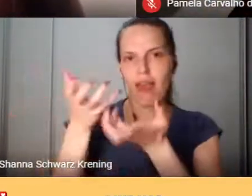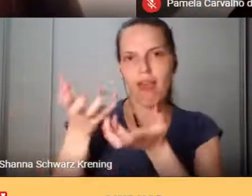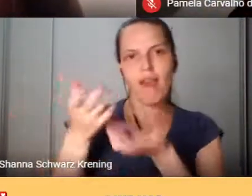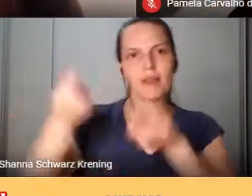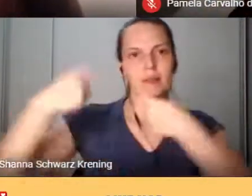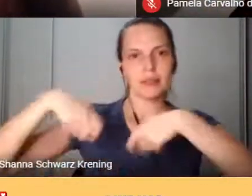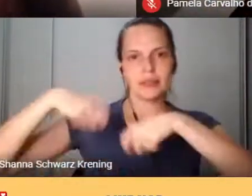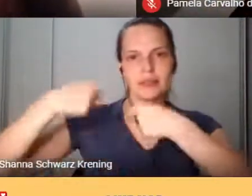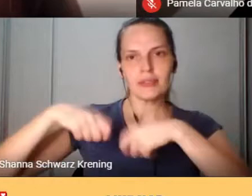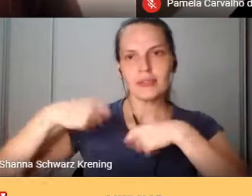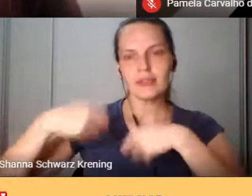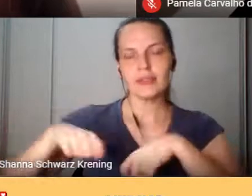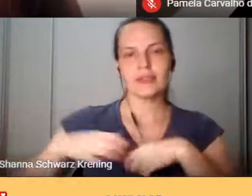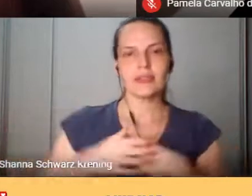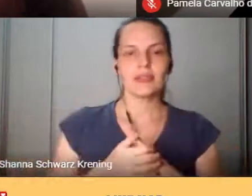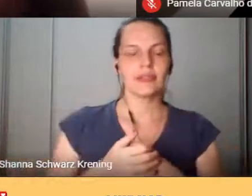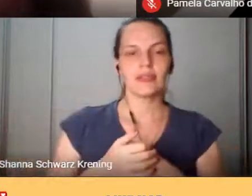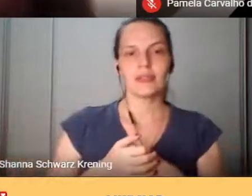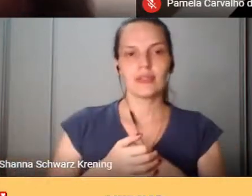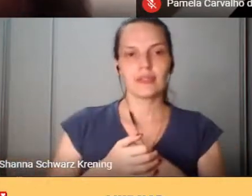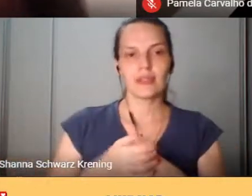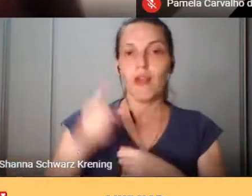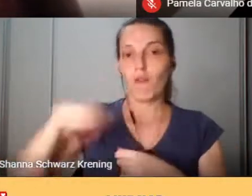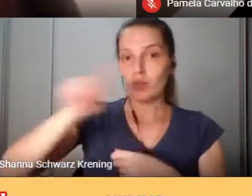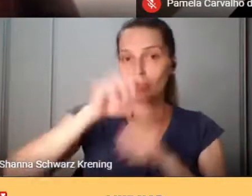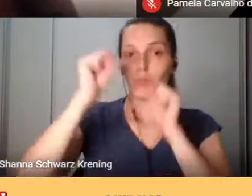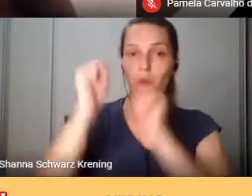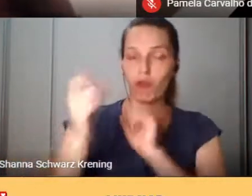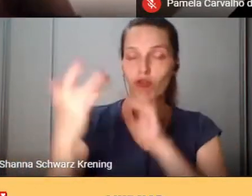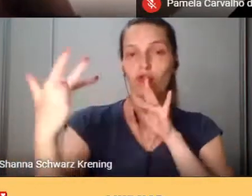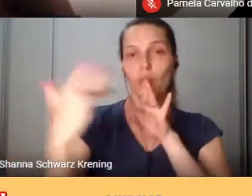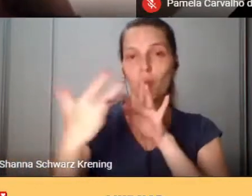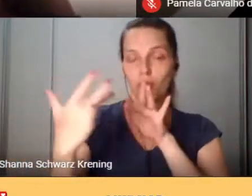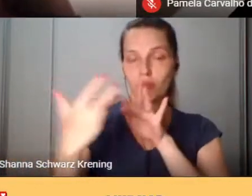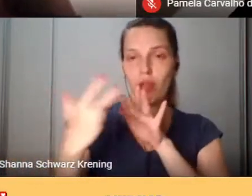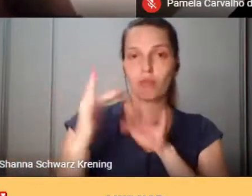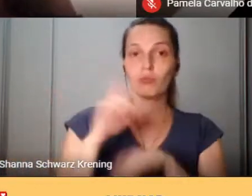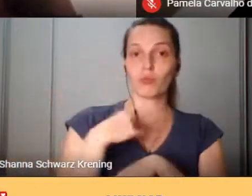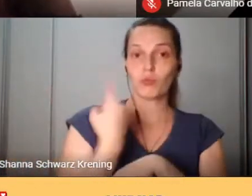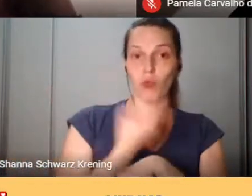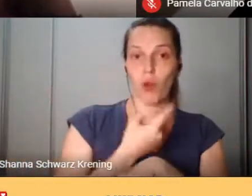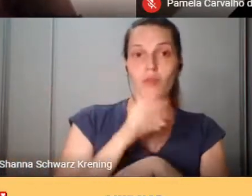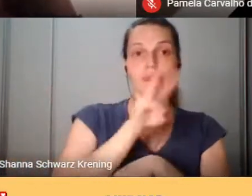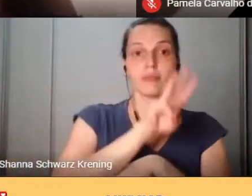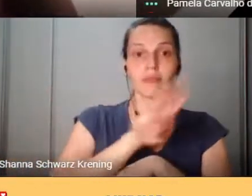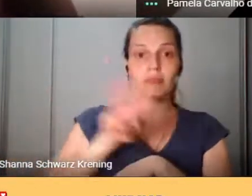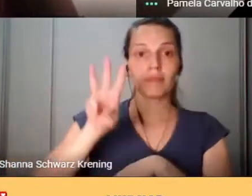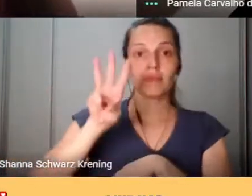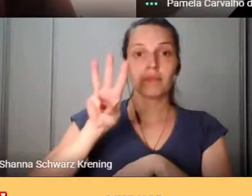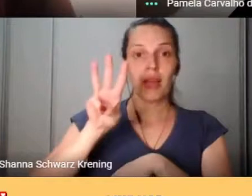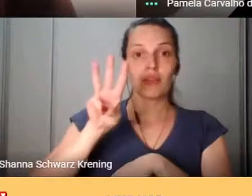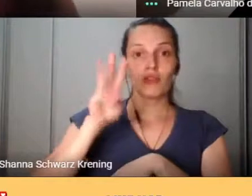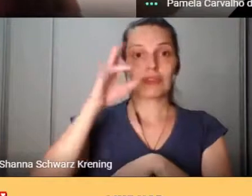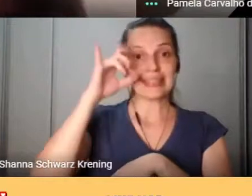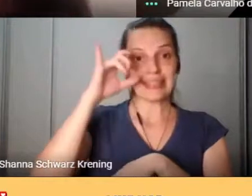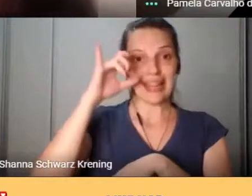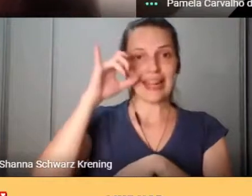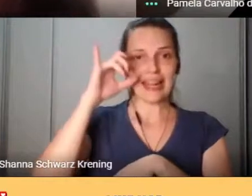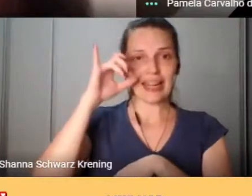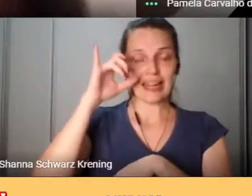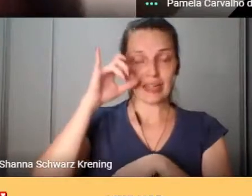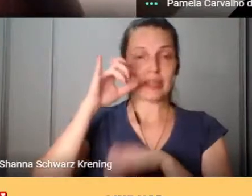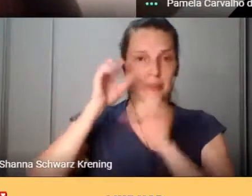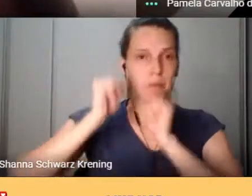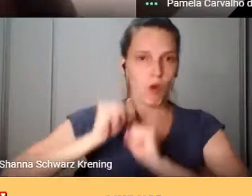de um auxílio. Vocês podem entrar em contato também conosco pela página do Instagram, podem nos mandar